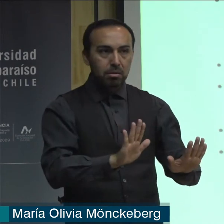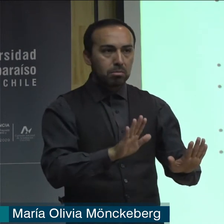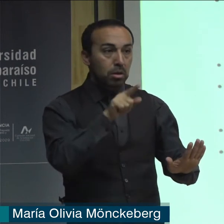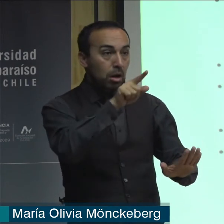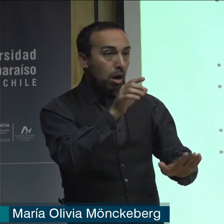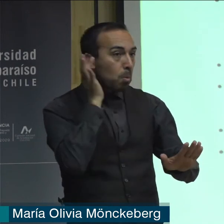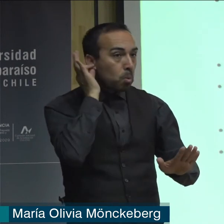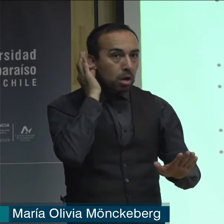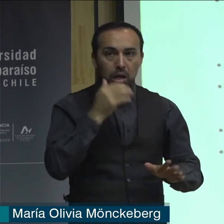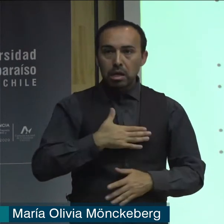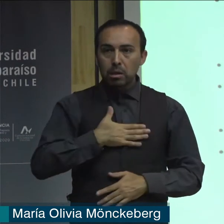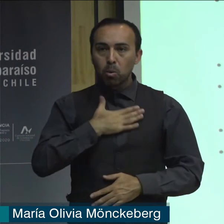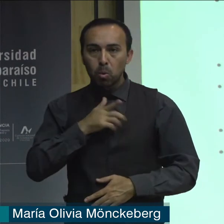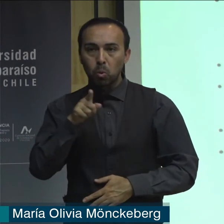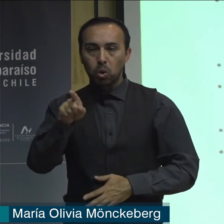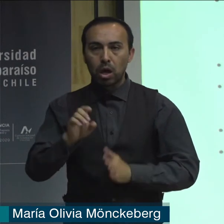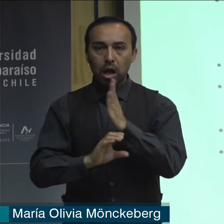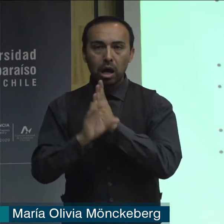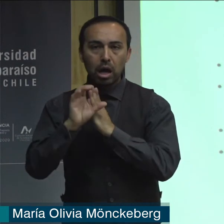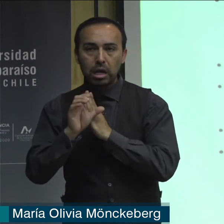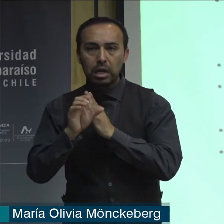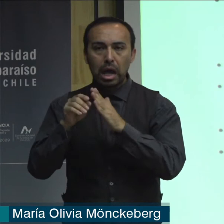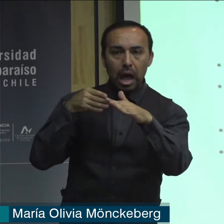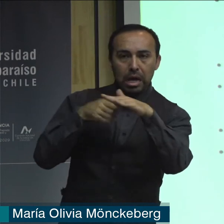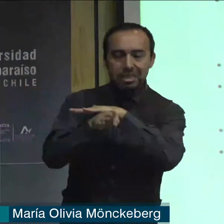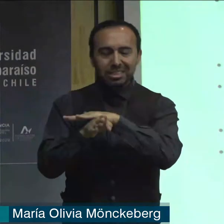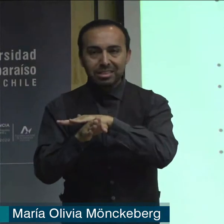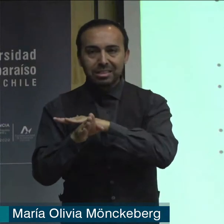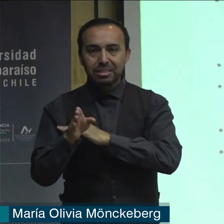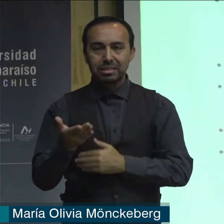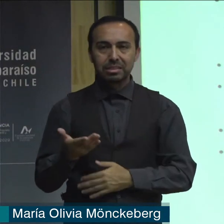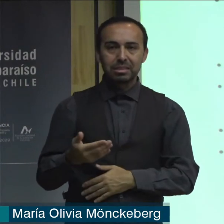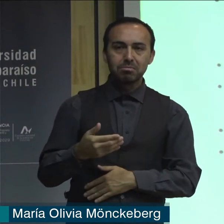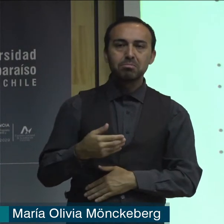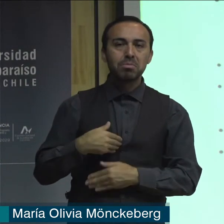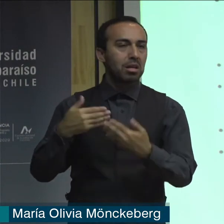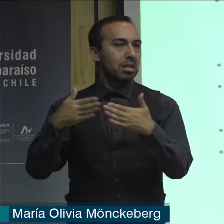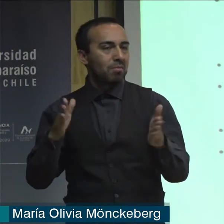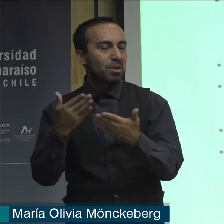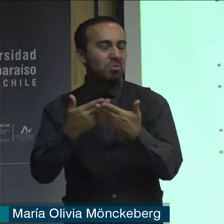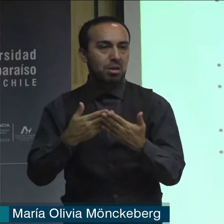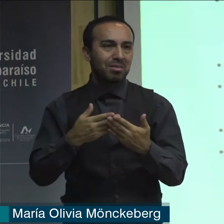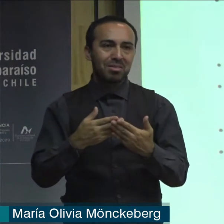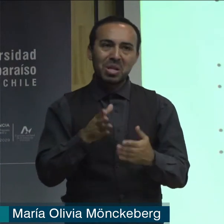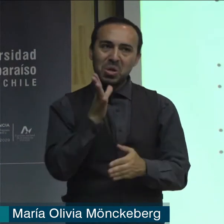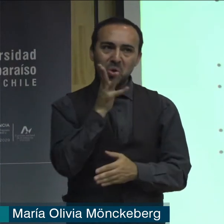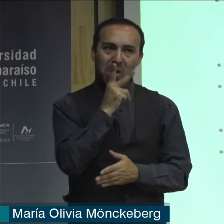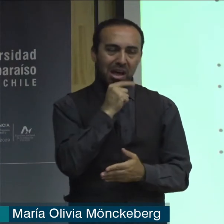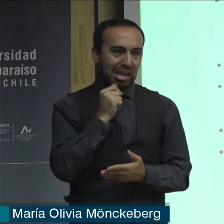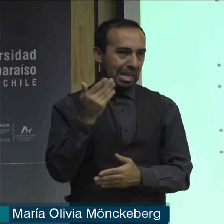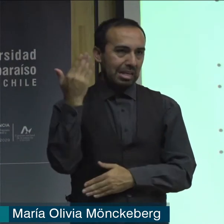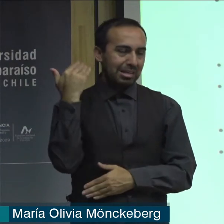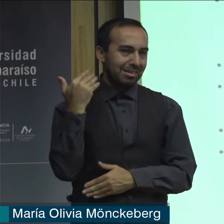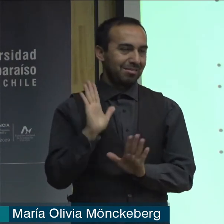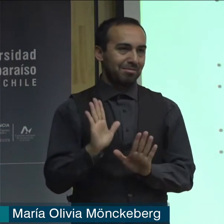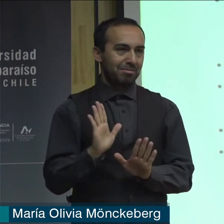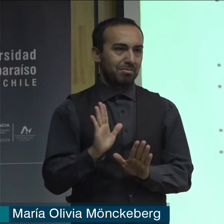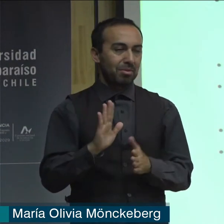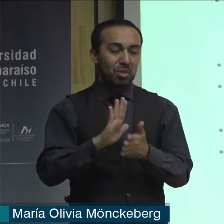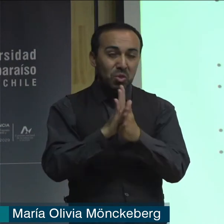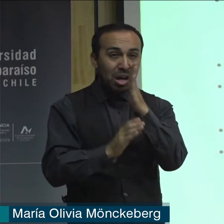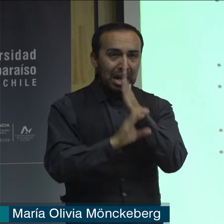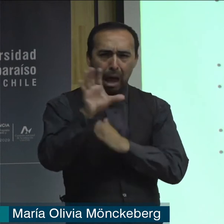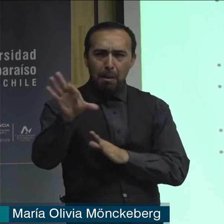acceso prácticamente en forma más masiva más significativa a toda la las